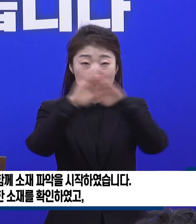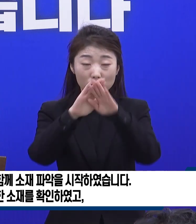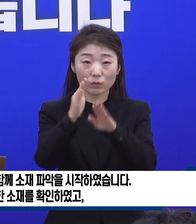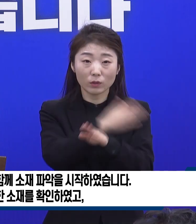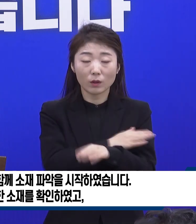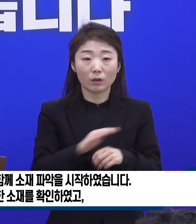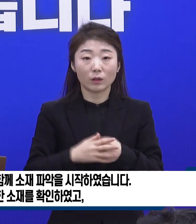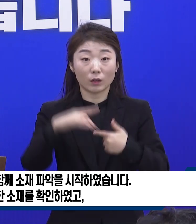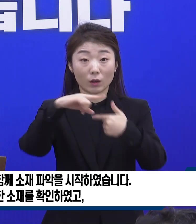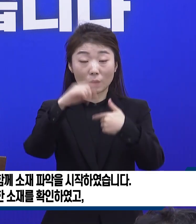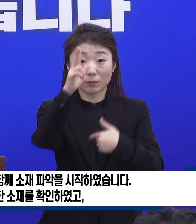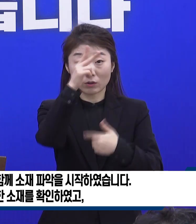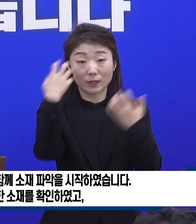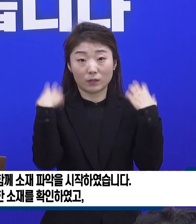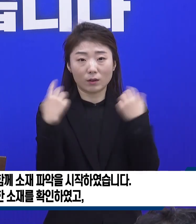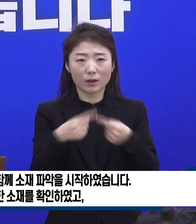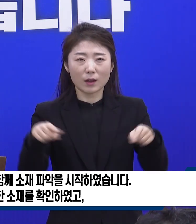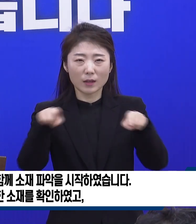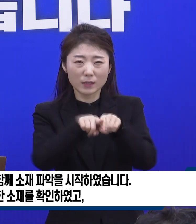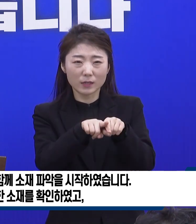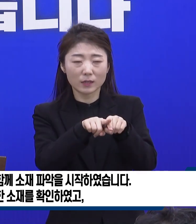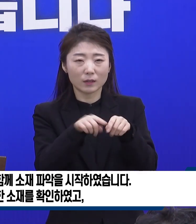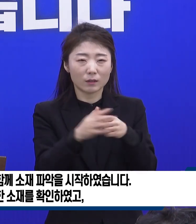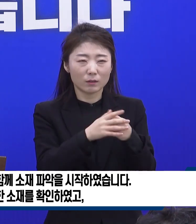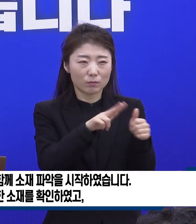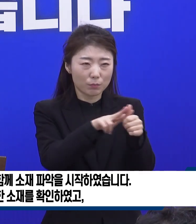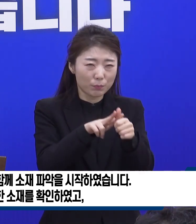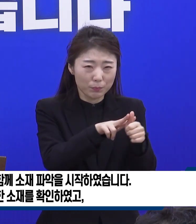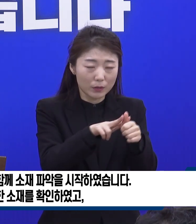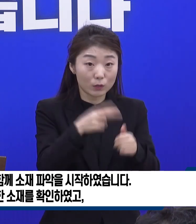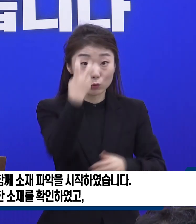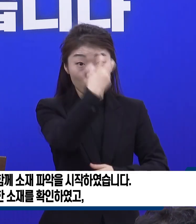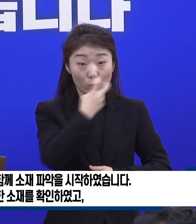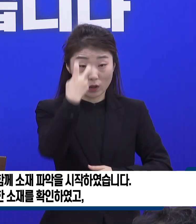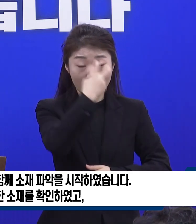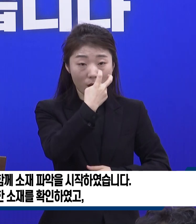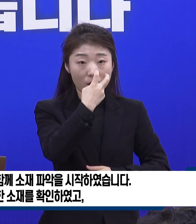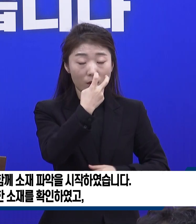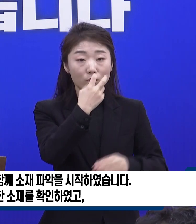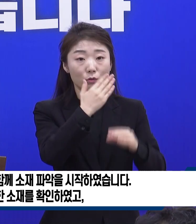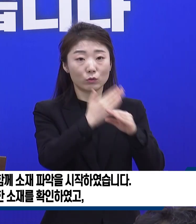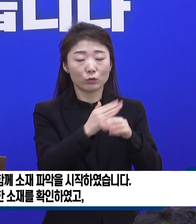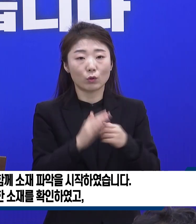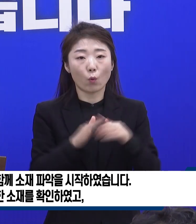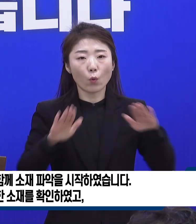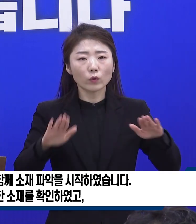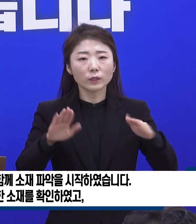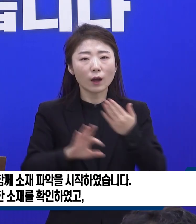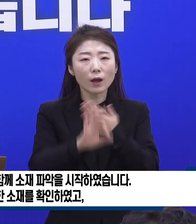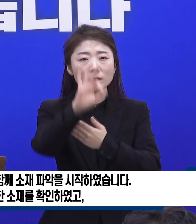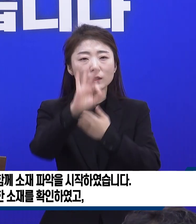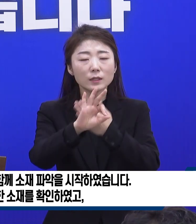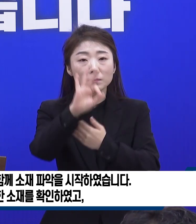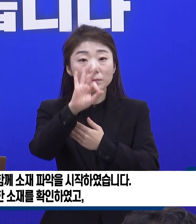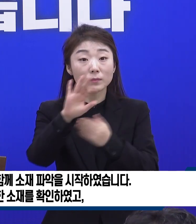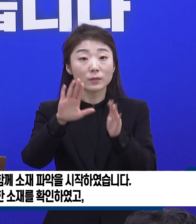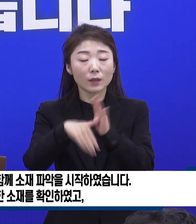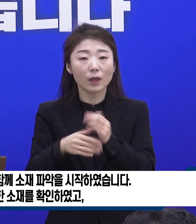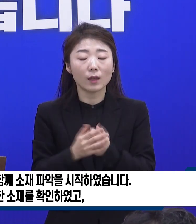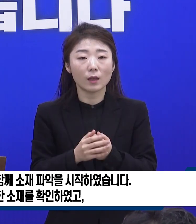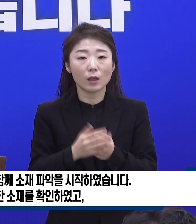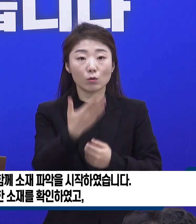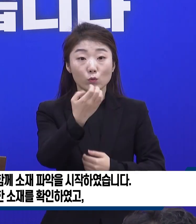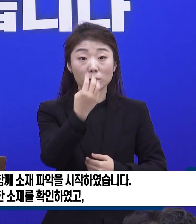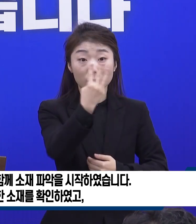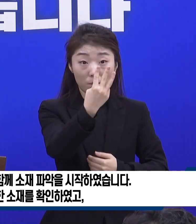함께 소재 파악을 시작하였습니다. 통신기록 조회와 탐문수사를 통해서 오늘 아침까지 93명 중